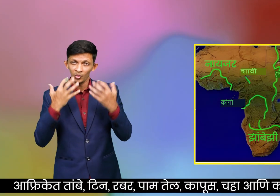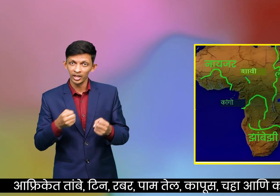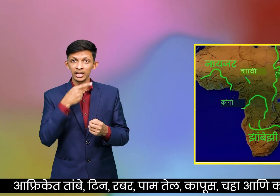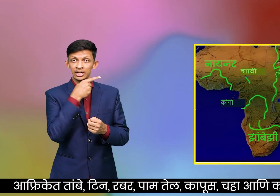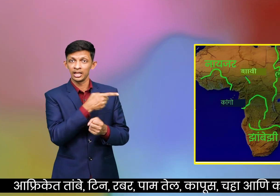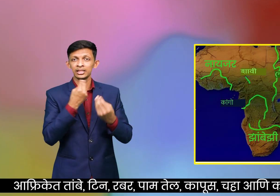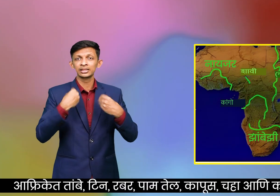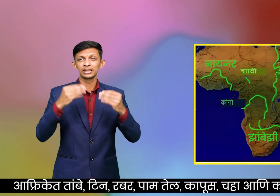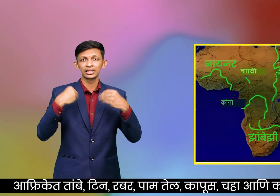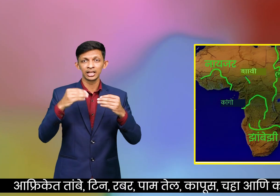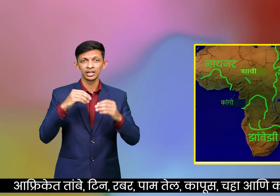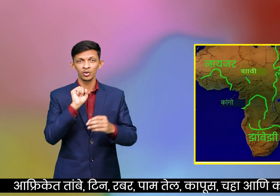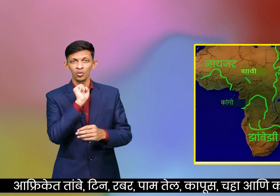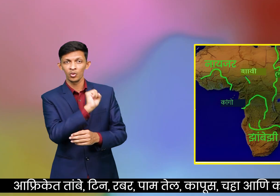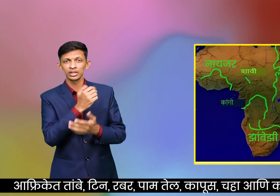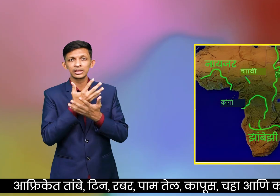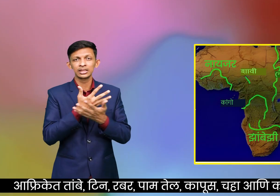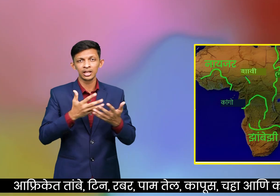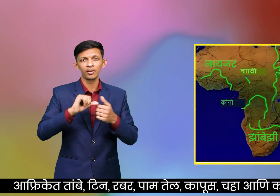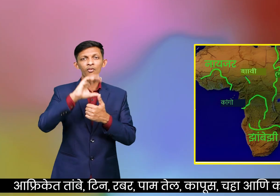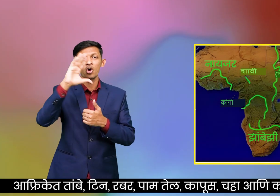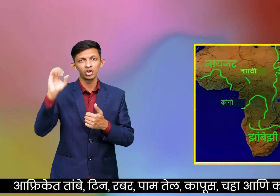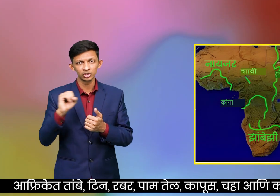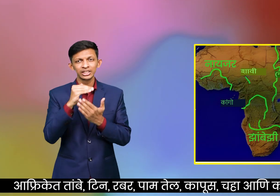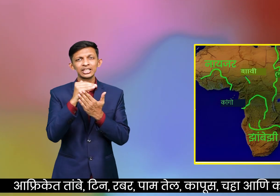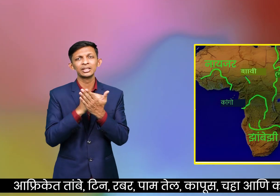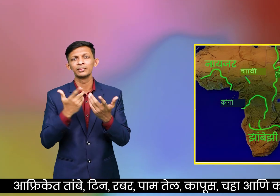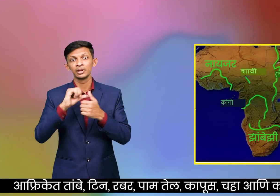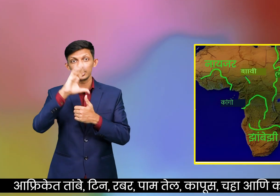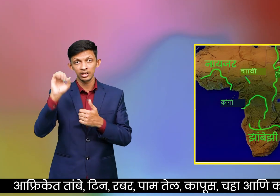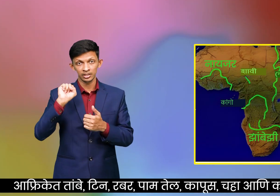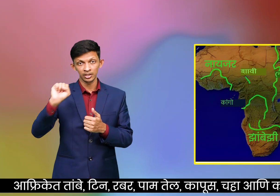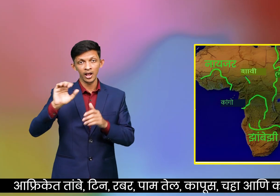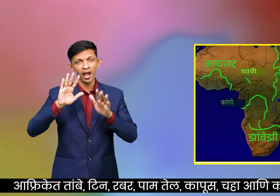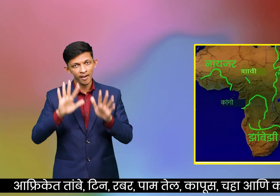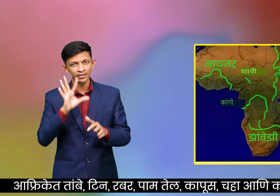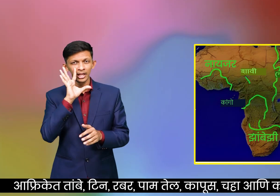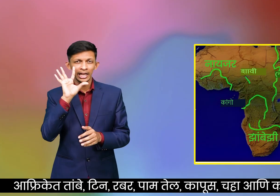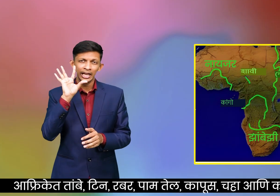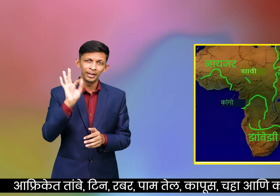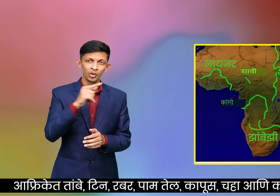आफ्रिकेत तांबे, टीन, रबर, पाम तेल, कापूस, चहा आणि कोको यांसारखे